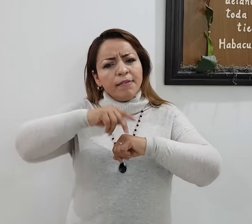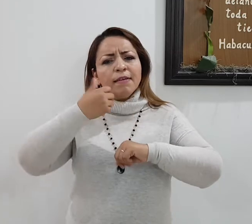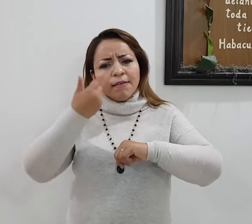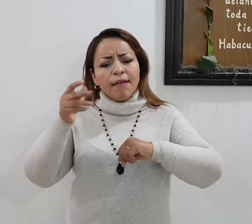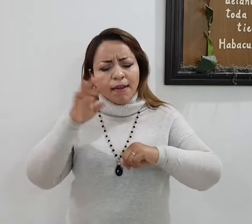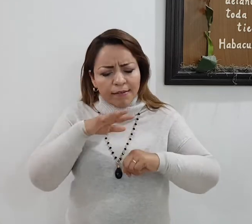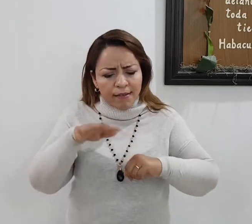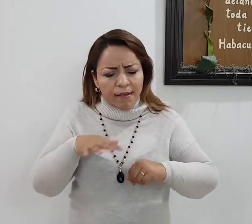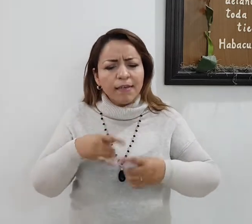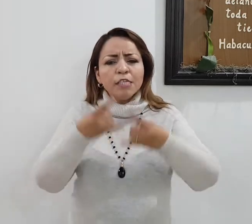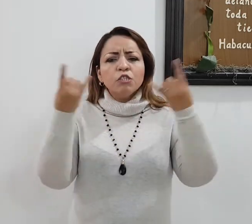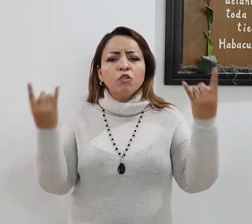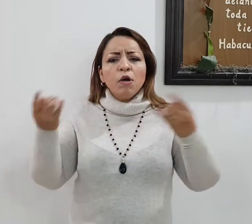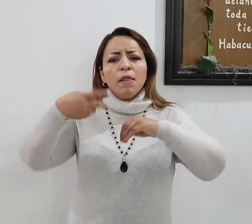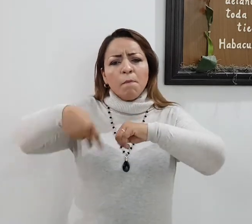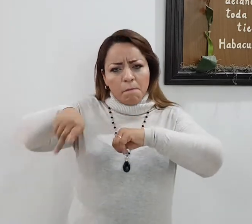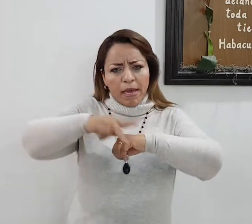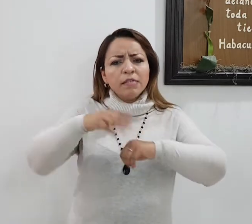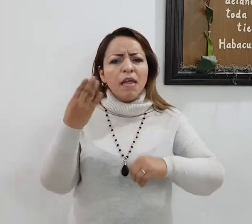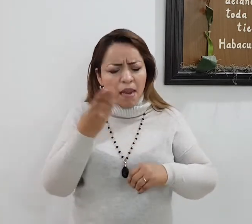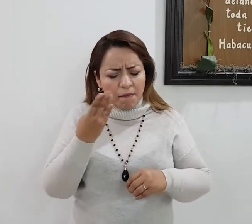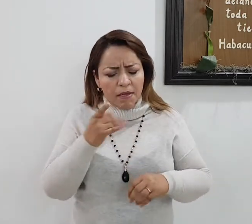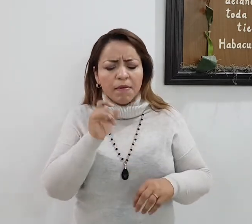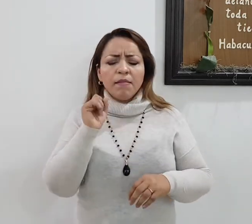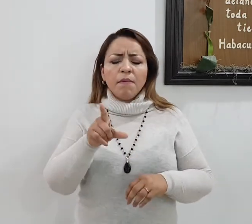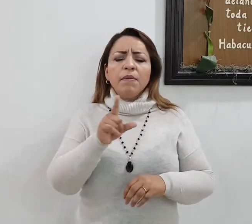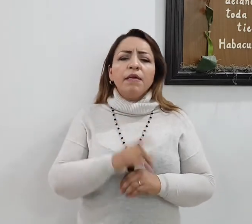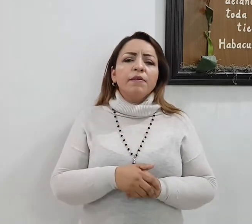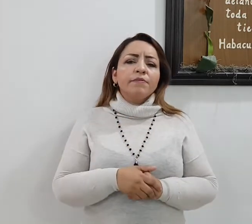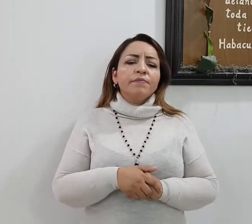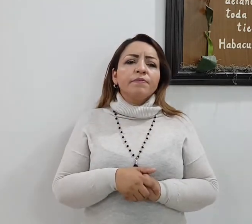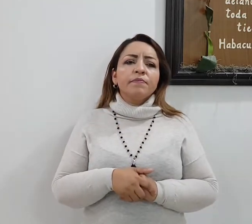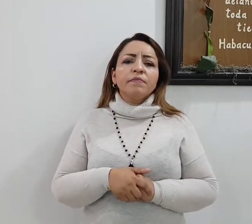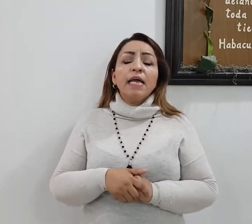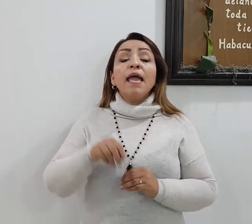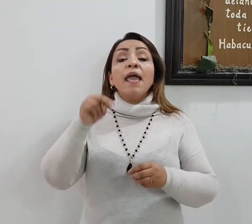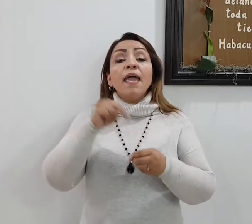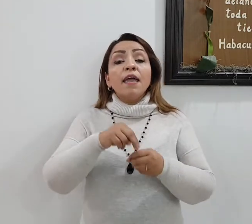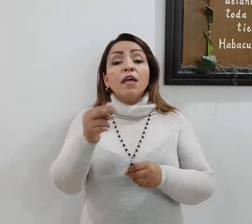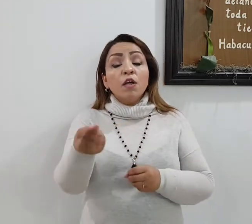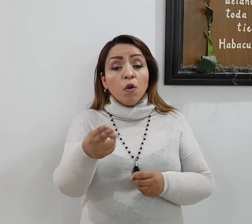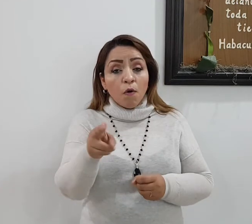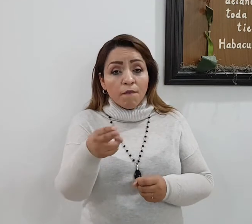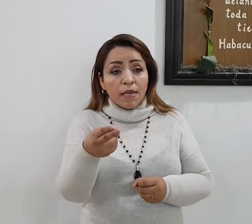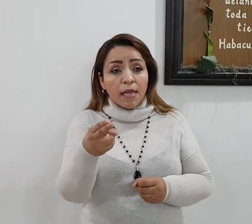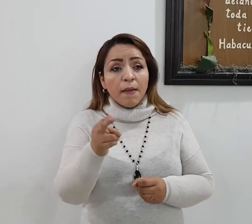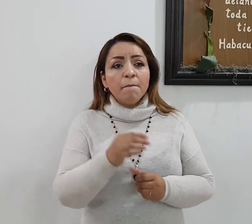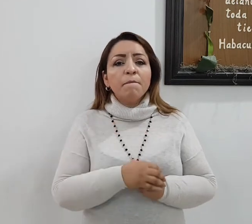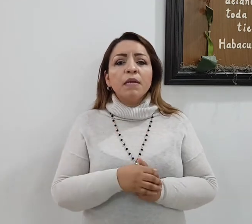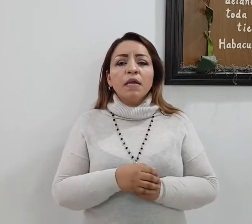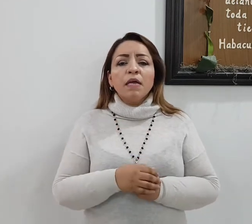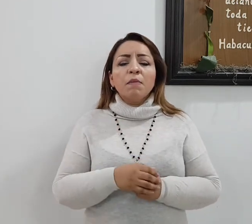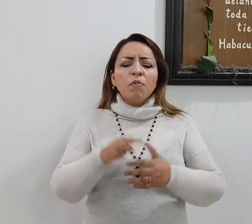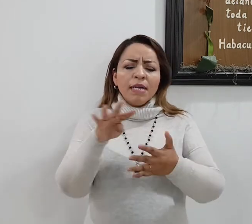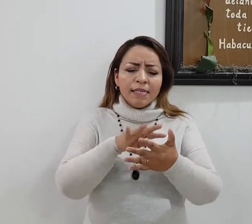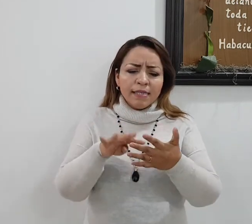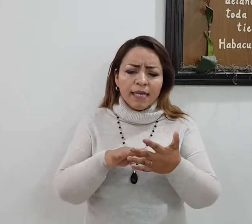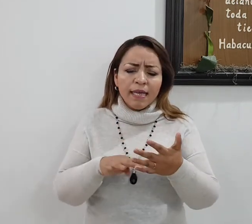Proverbios. En noviembre, una trilogía. Ahí pensé en primera, segunda y tercera de Juan. En la trilogía.